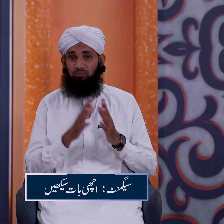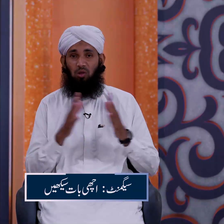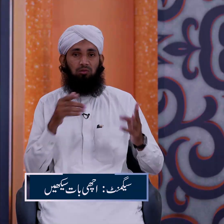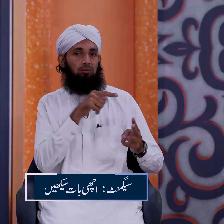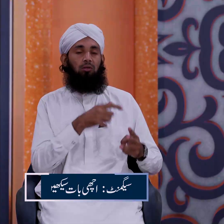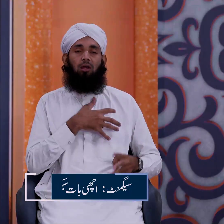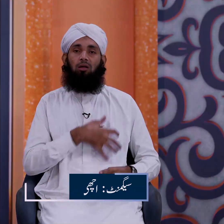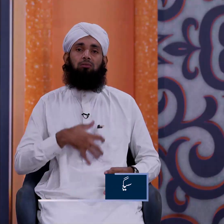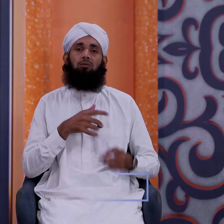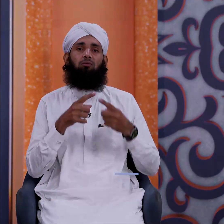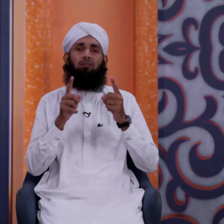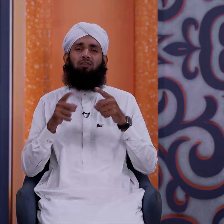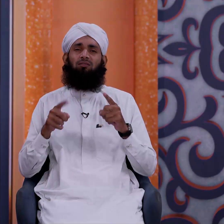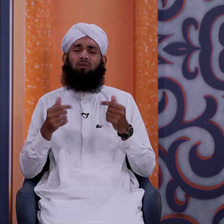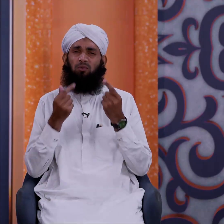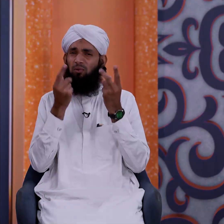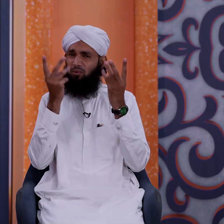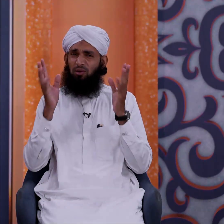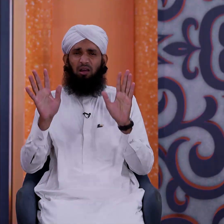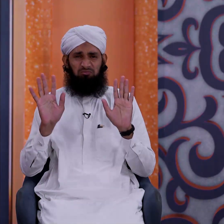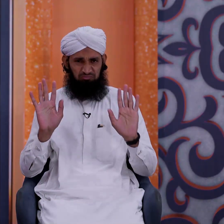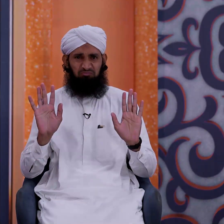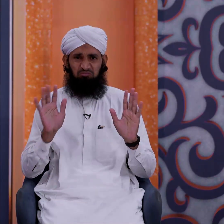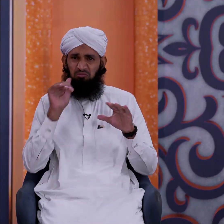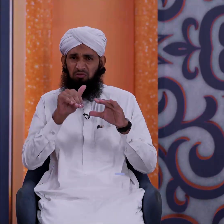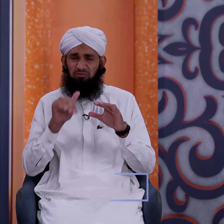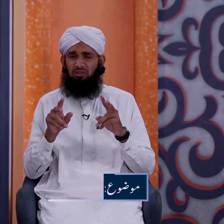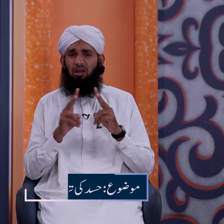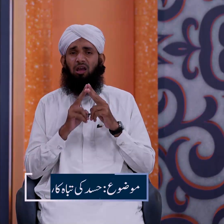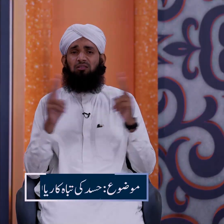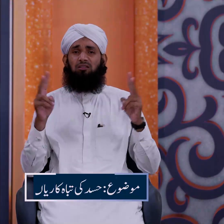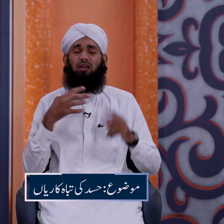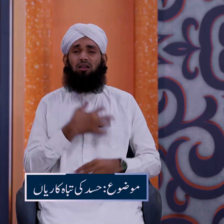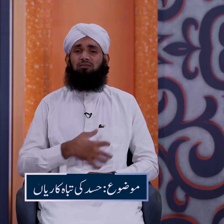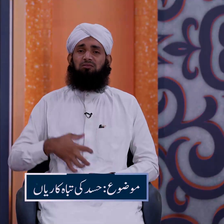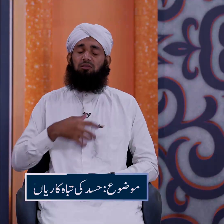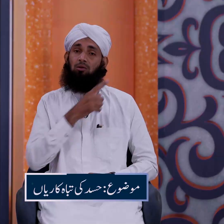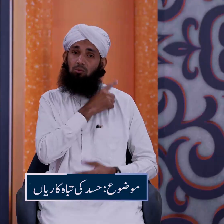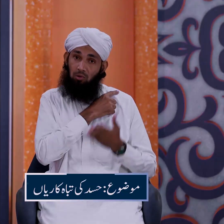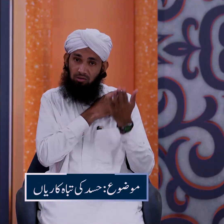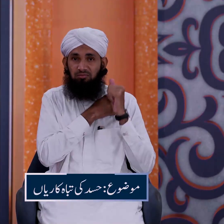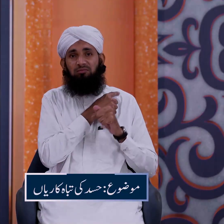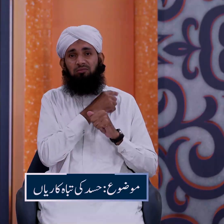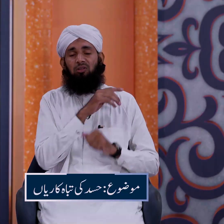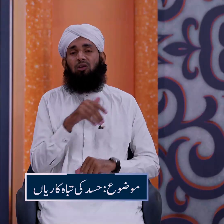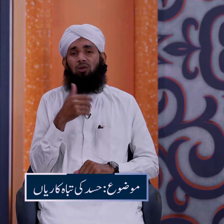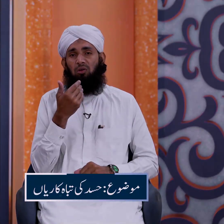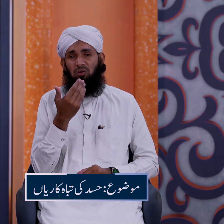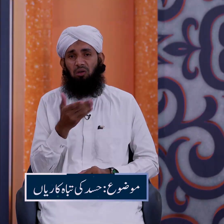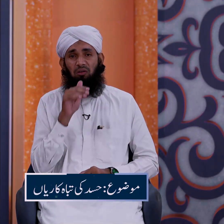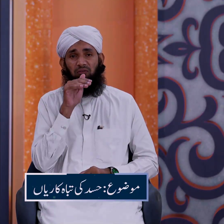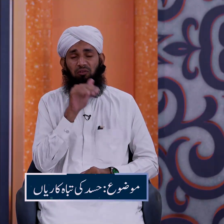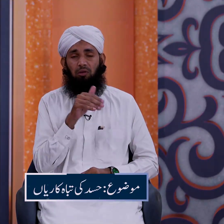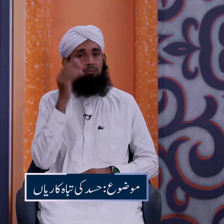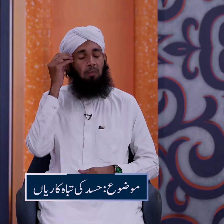ہے۔ الغرض بہت سے لوگ جانے انجانے میں اس گناہ میں پڑے ہوتے ہیں، اور بعض اوقات ان کو اس